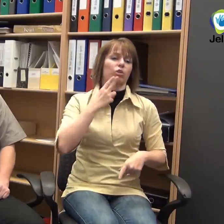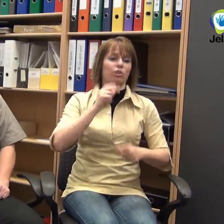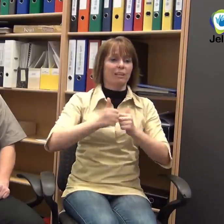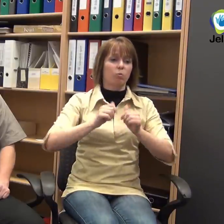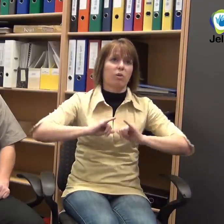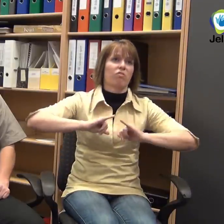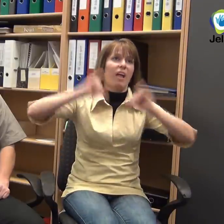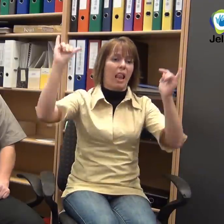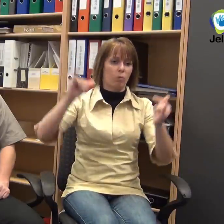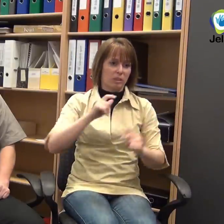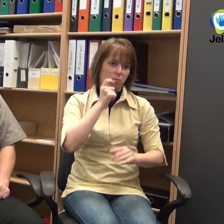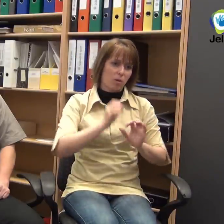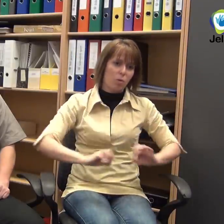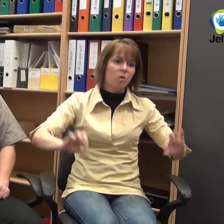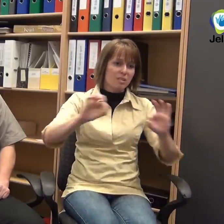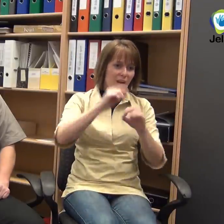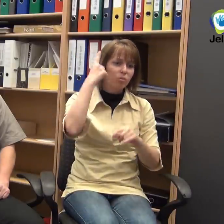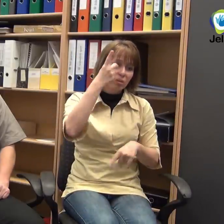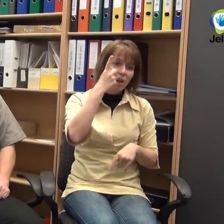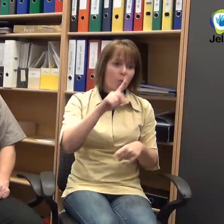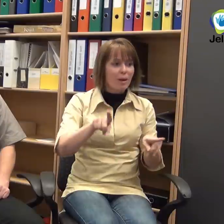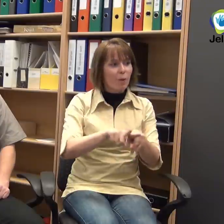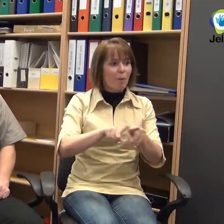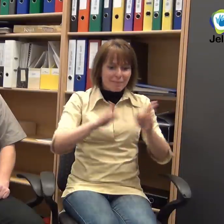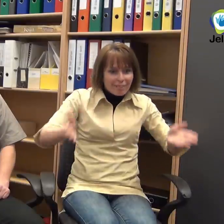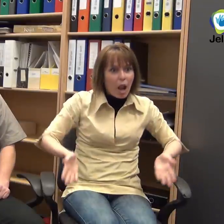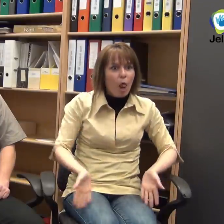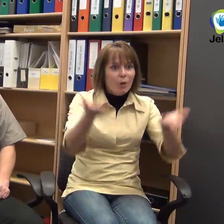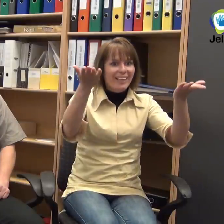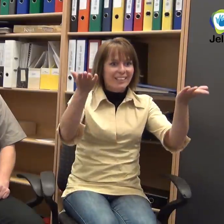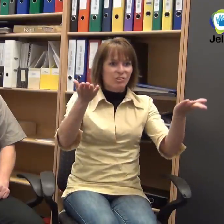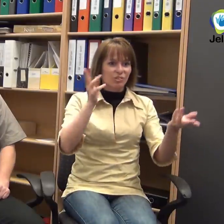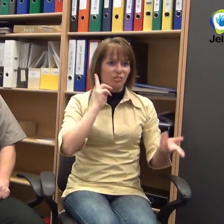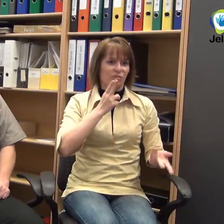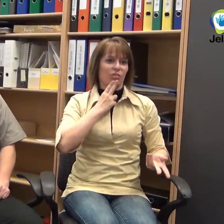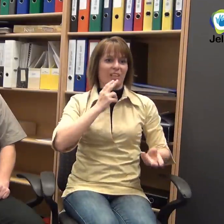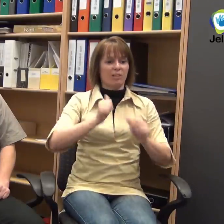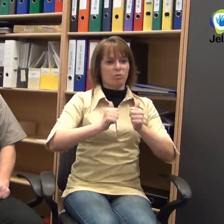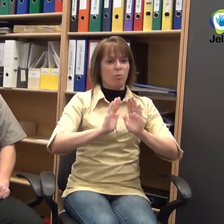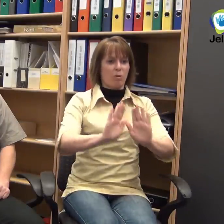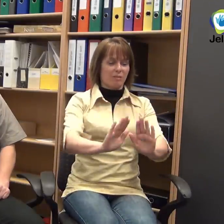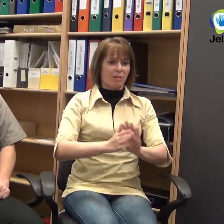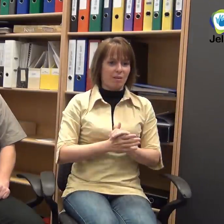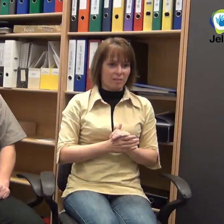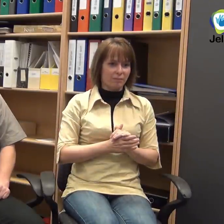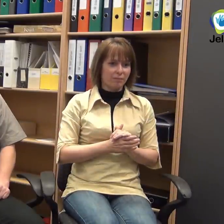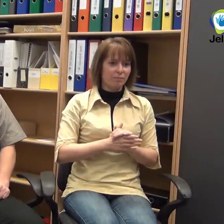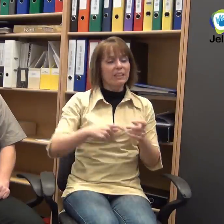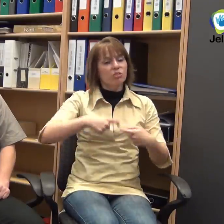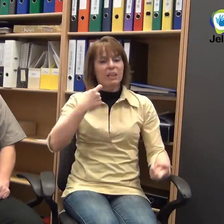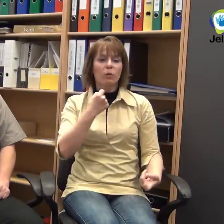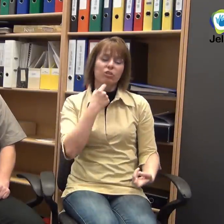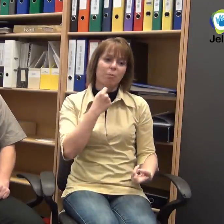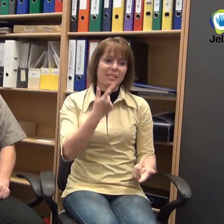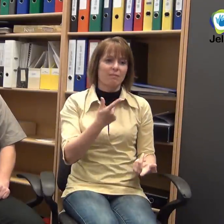fejlődését Magyarországon, és egy lökést adott volna ennek a sérülés specifikumnak a